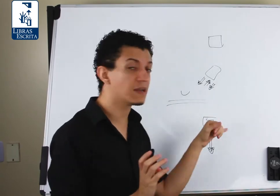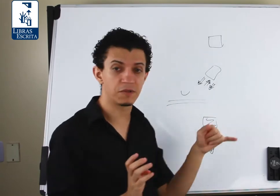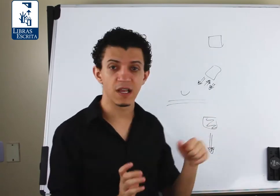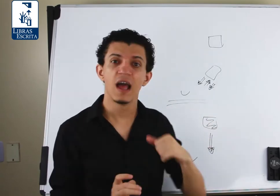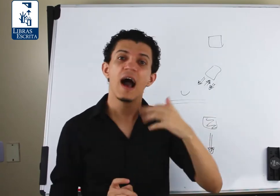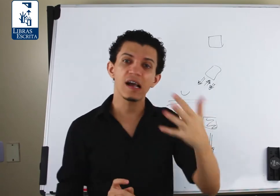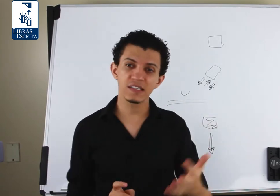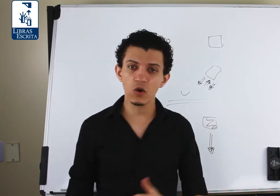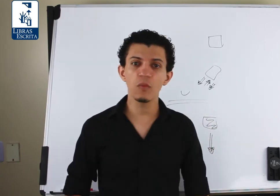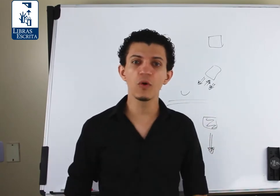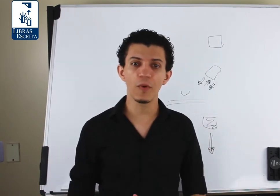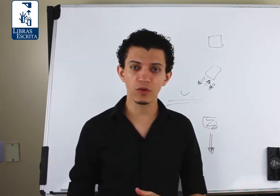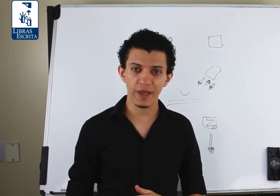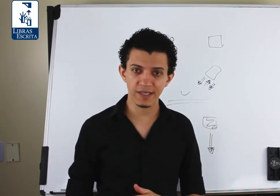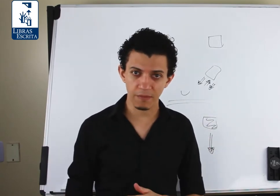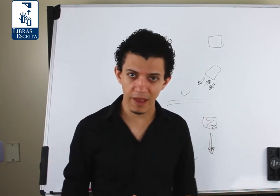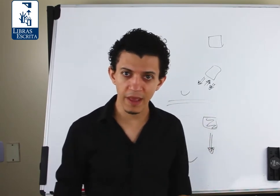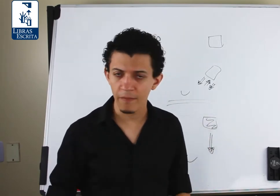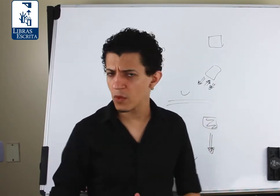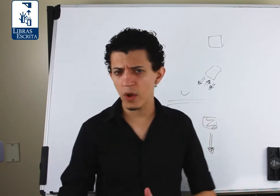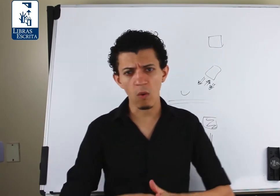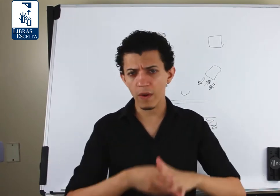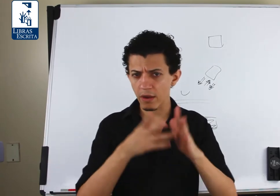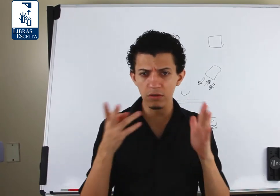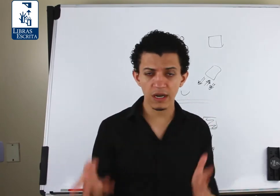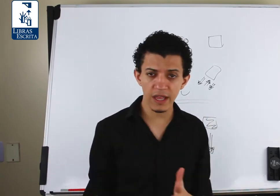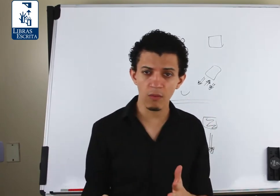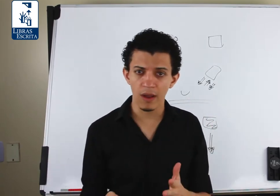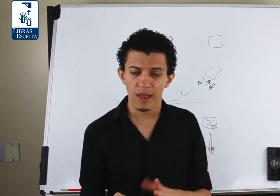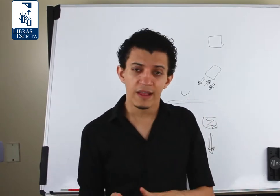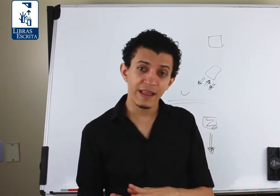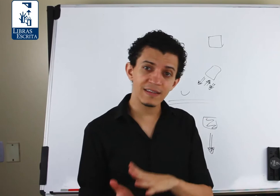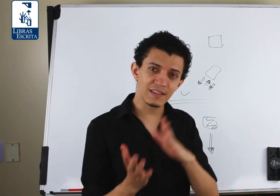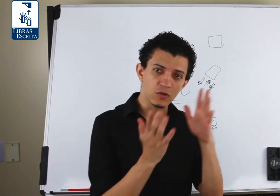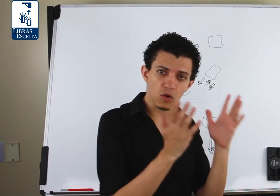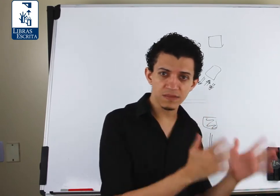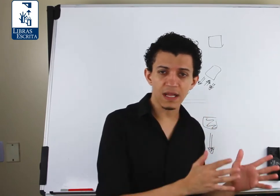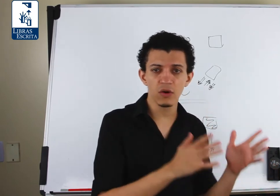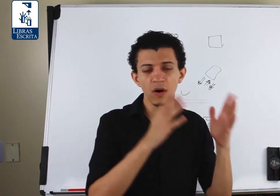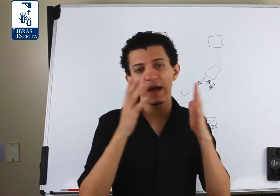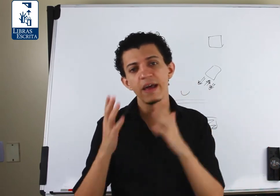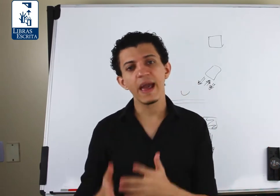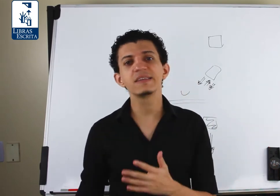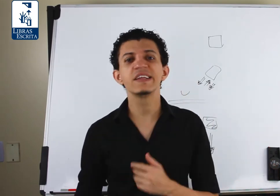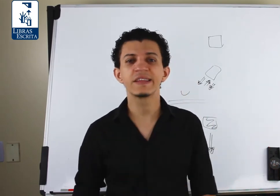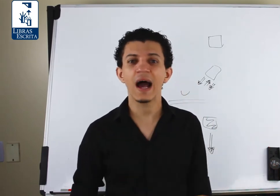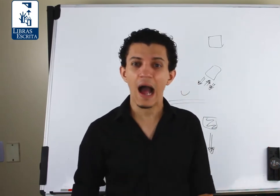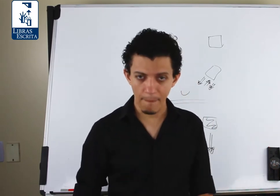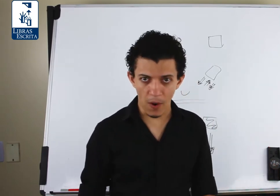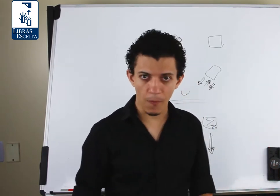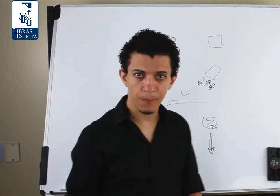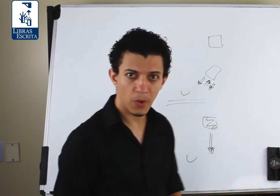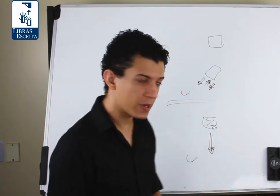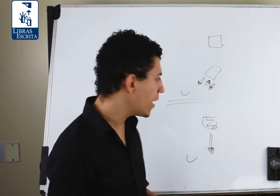simples. Assim como no português também, em qualquer outra língua, tem a escrita do computador e a escrita à mão, ok?